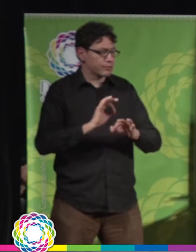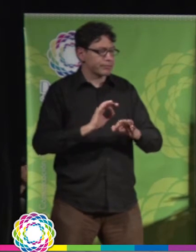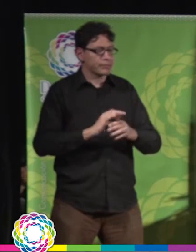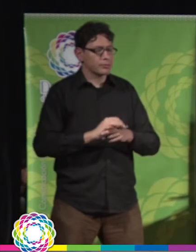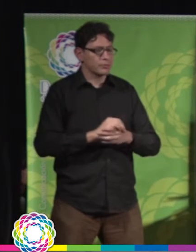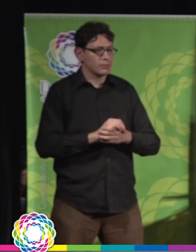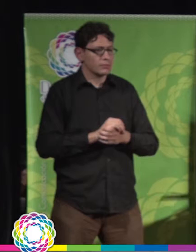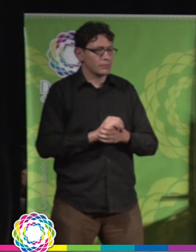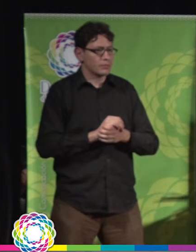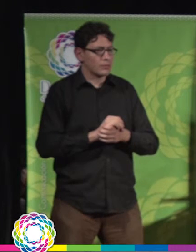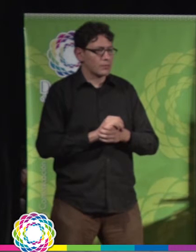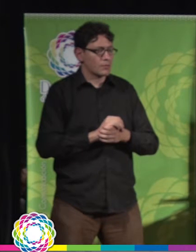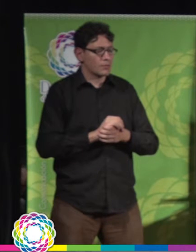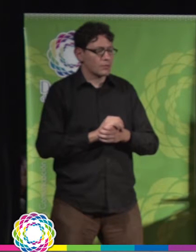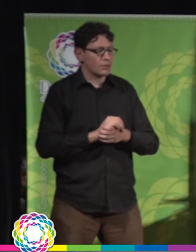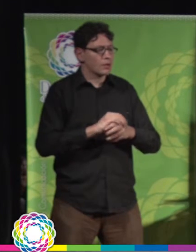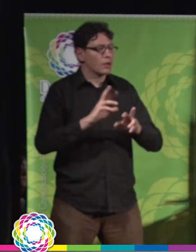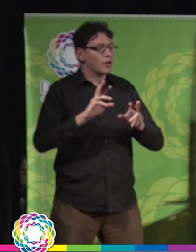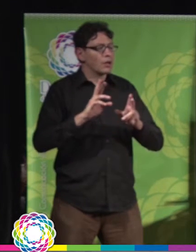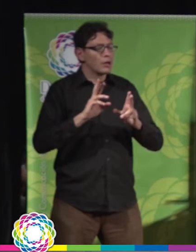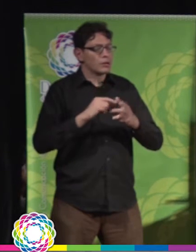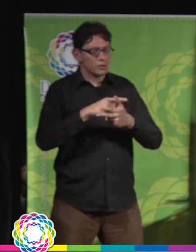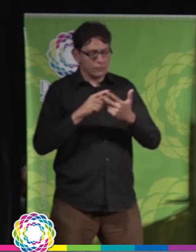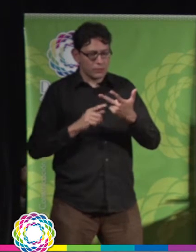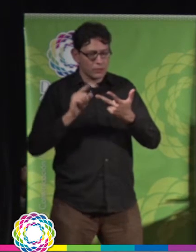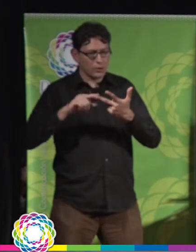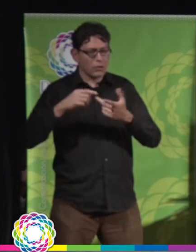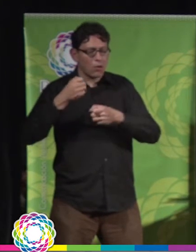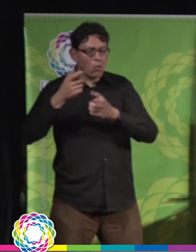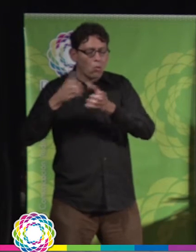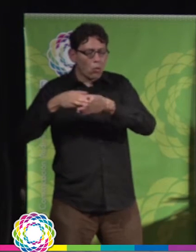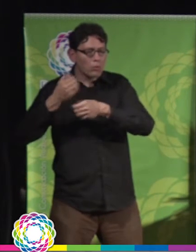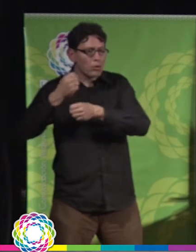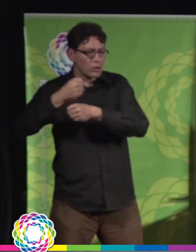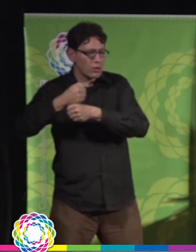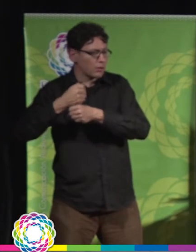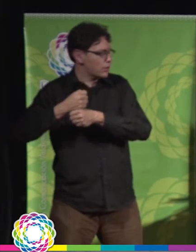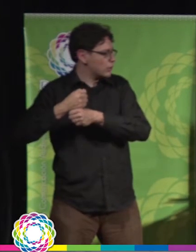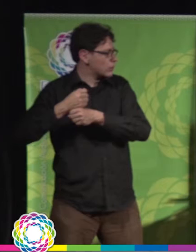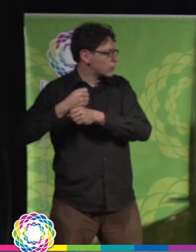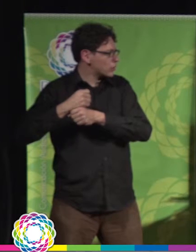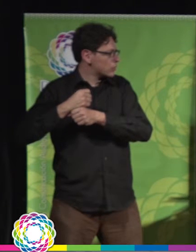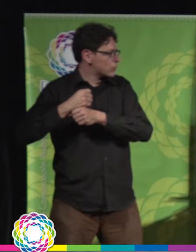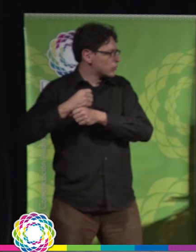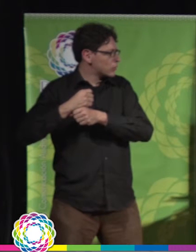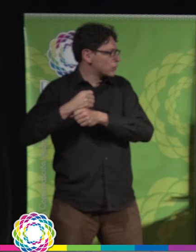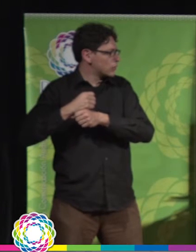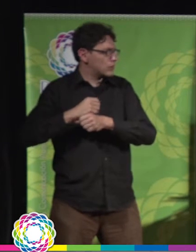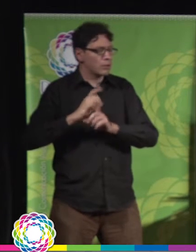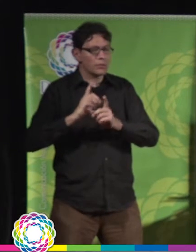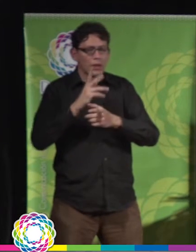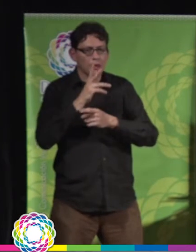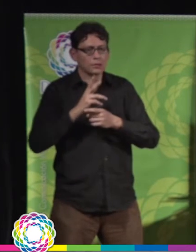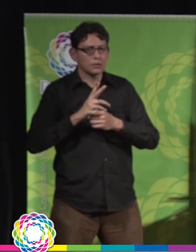el tiempo, tiene que ver con el lugar del sindicalismo. Y ahí también, hoy decía Barrio Nuevo, ¿sí?, que